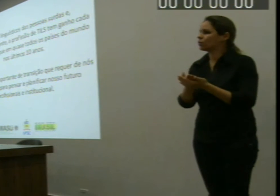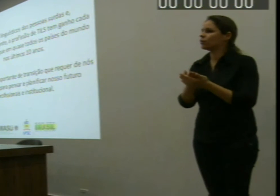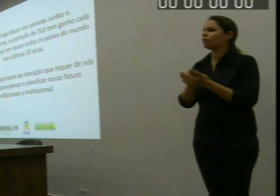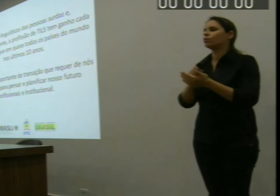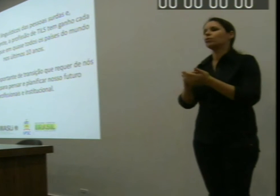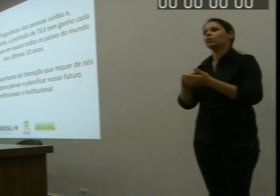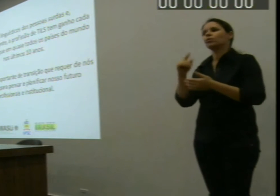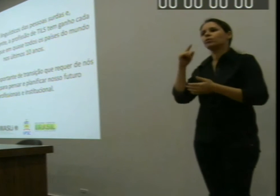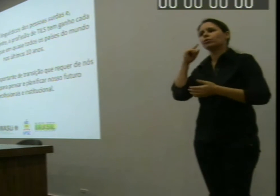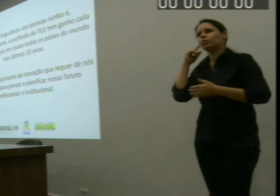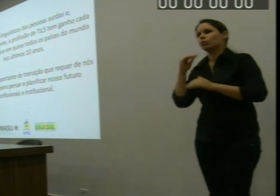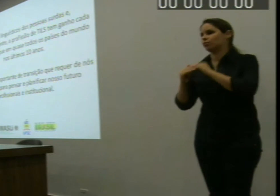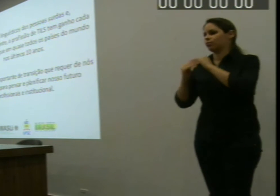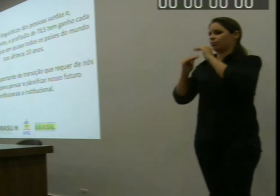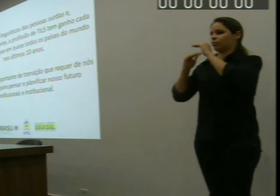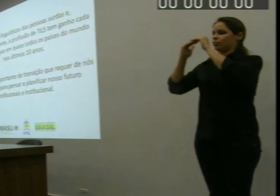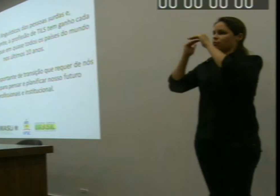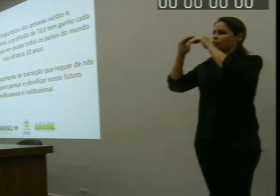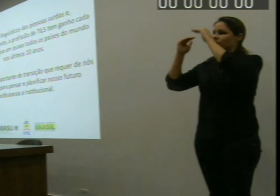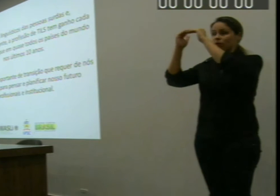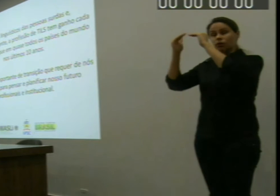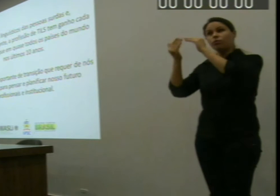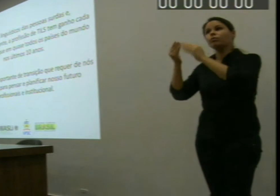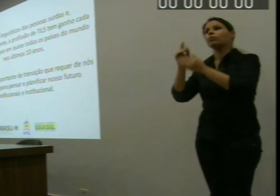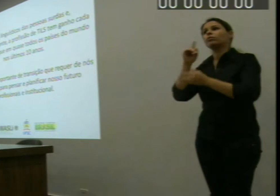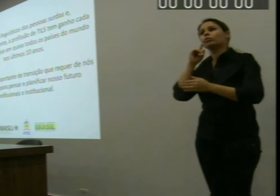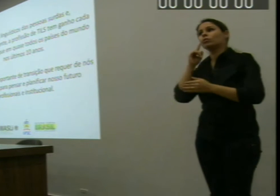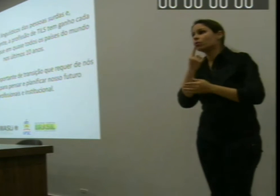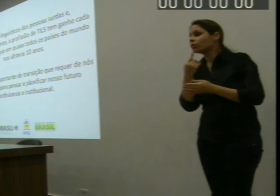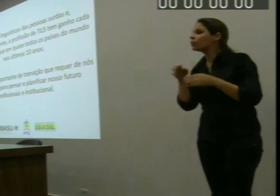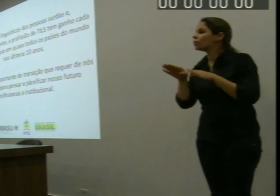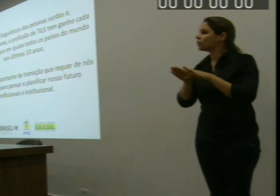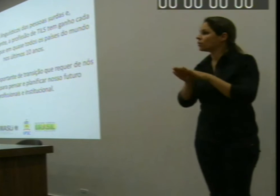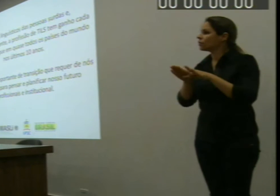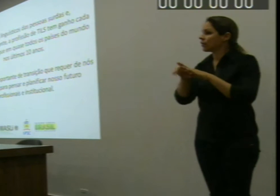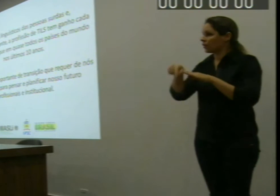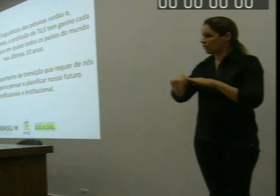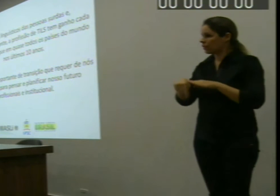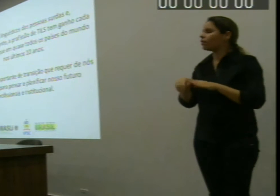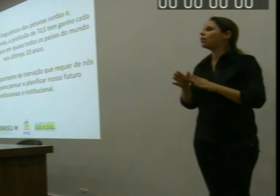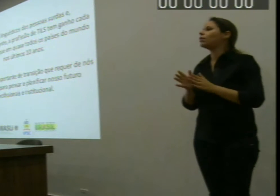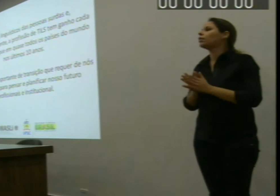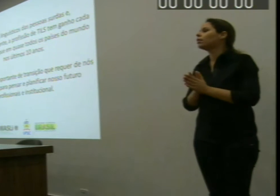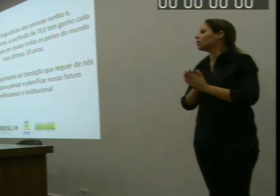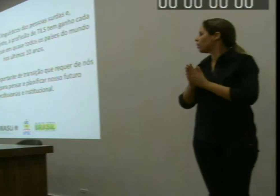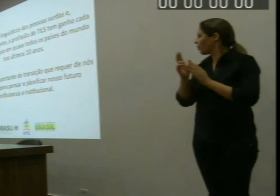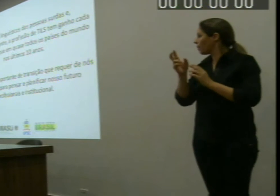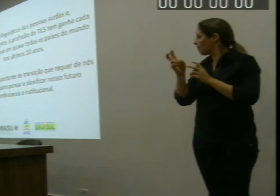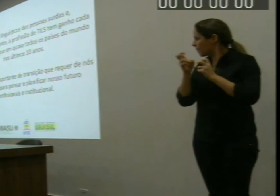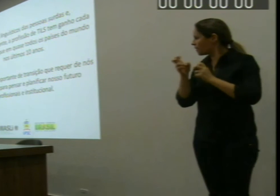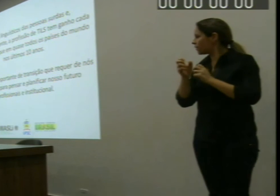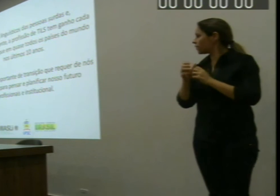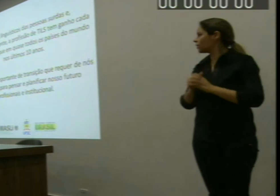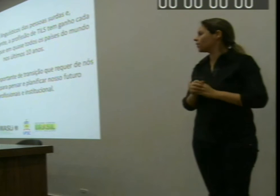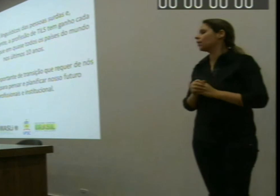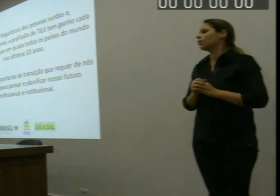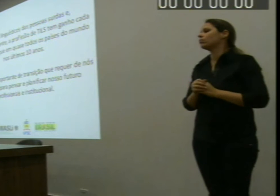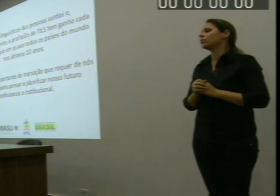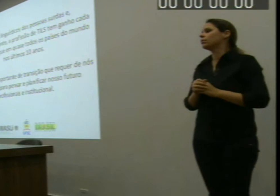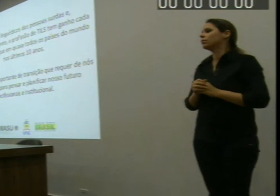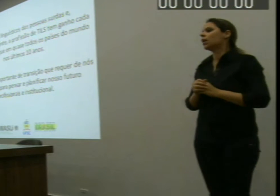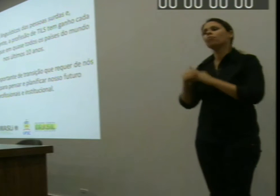Ascensão dos surdos na na na escolaridade seja nas na escolaridade básica média superior tem